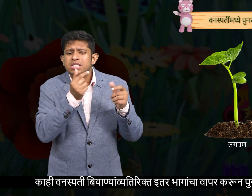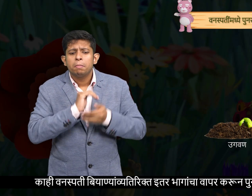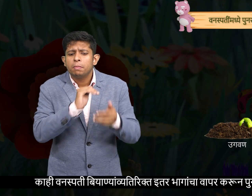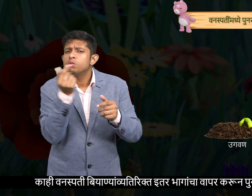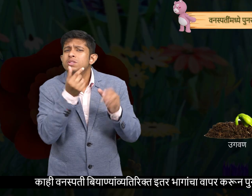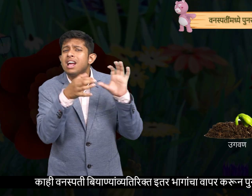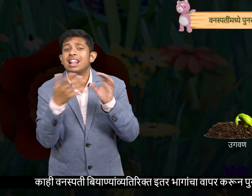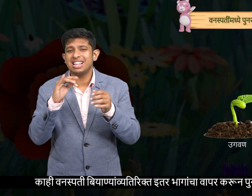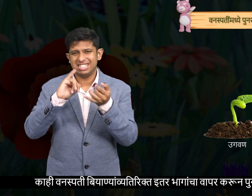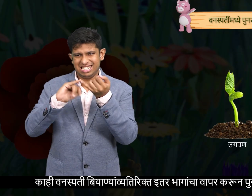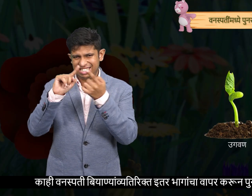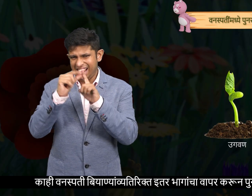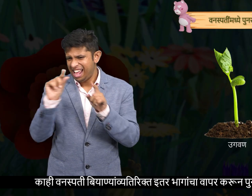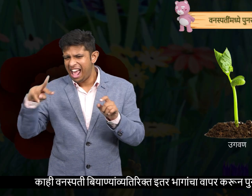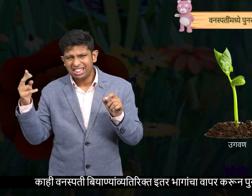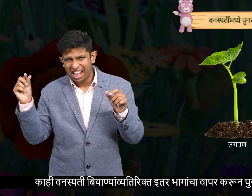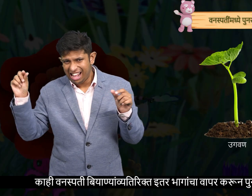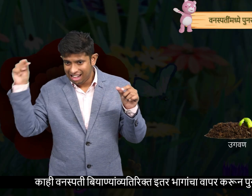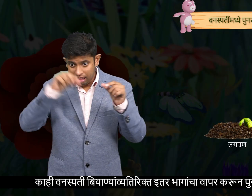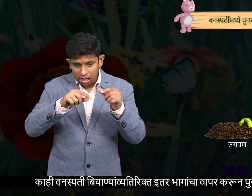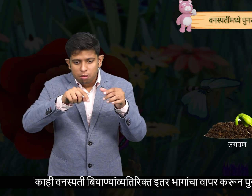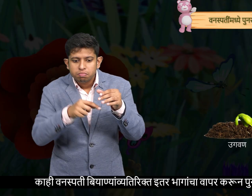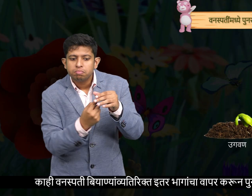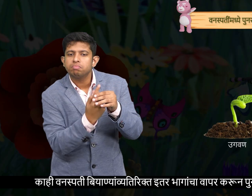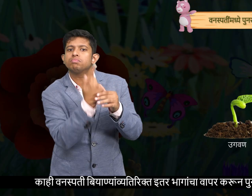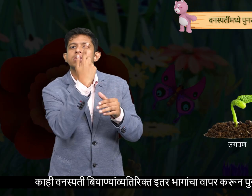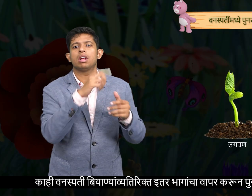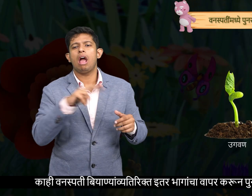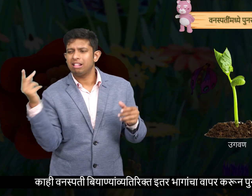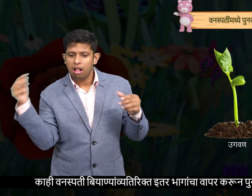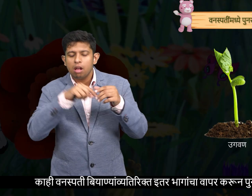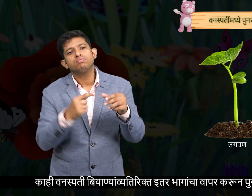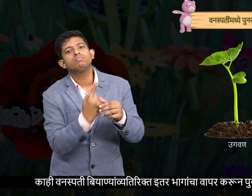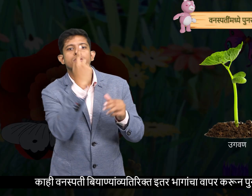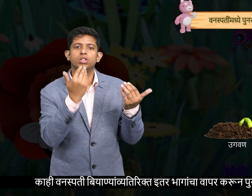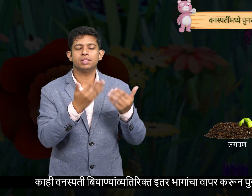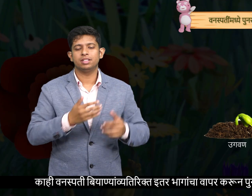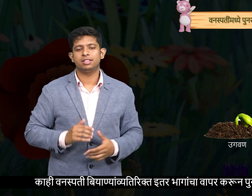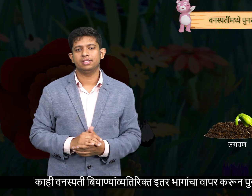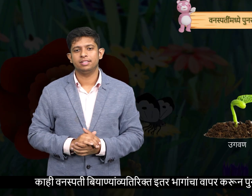बियाण्यांव्यतिरिक्त इतर भागांचा वापर करून पुनरुत्पादन करतात.